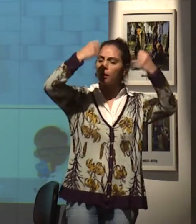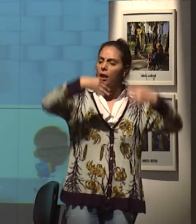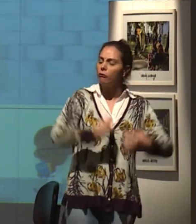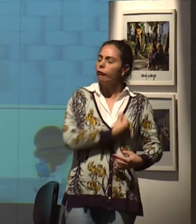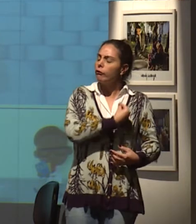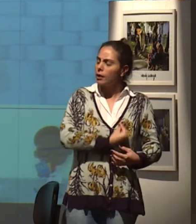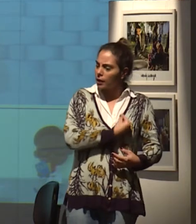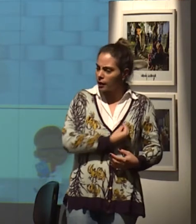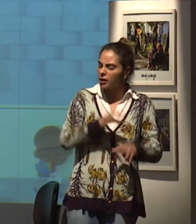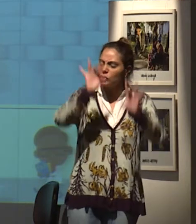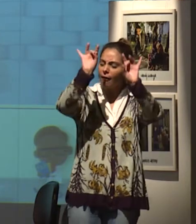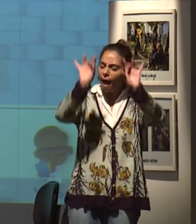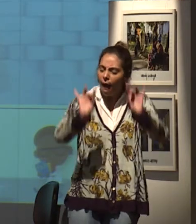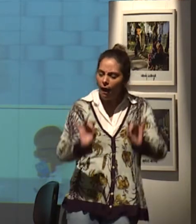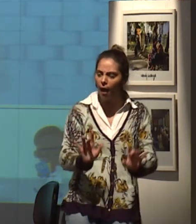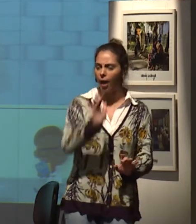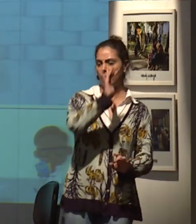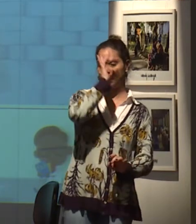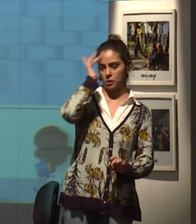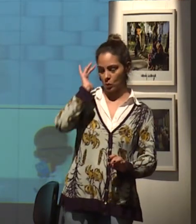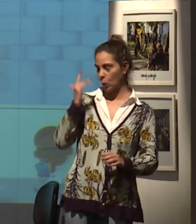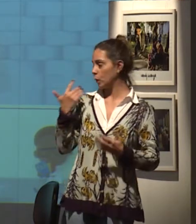estúdio, fiz um outro vídeo explicando a vida de cada autor